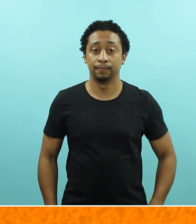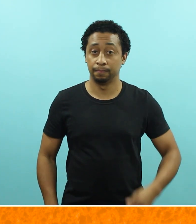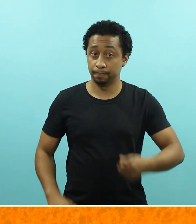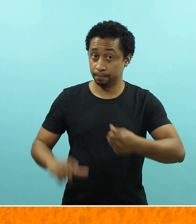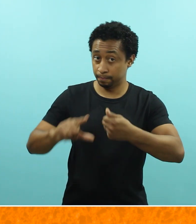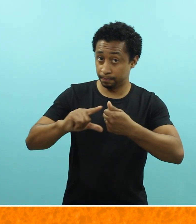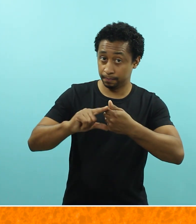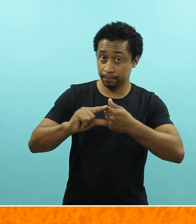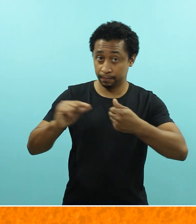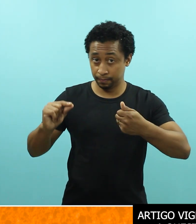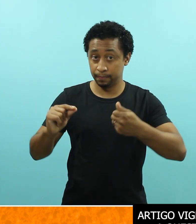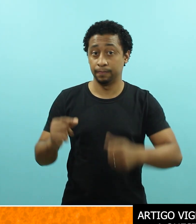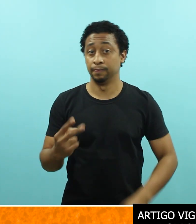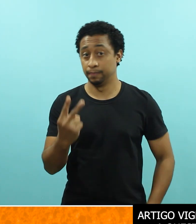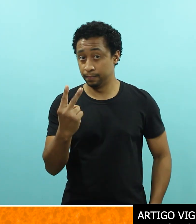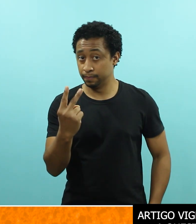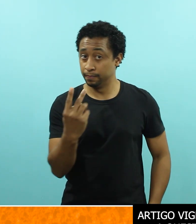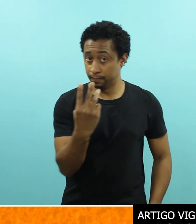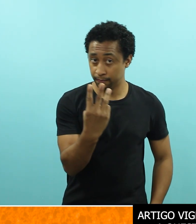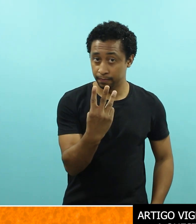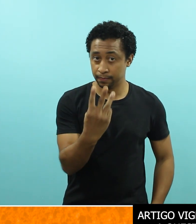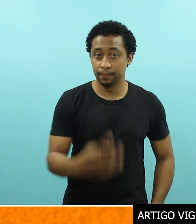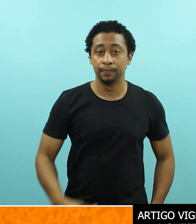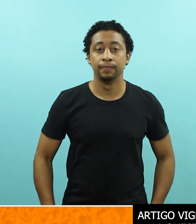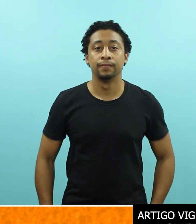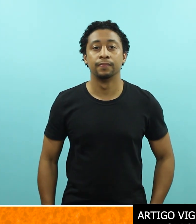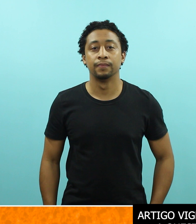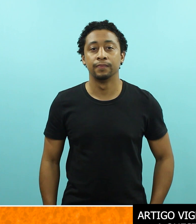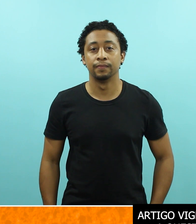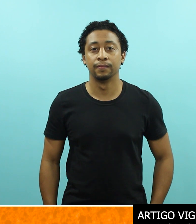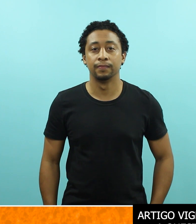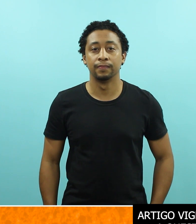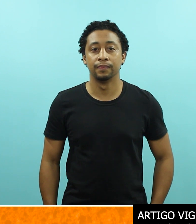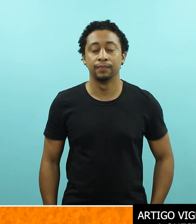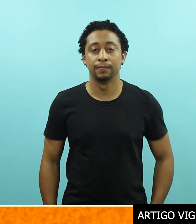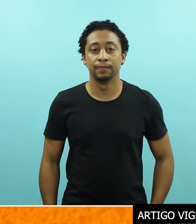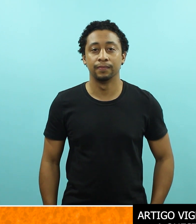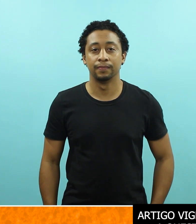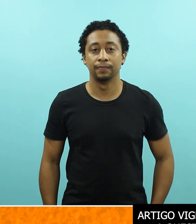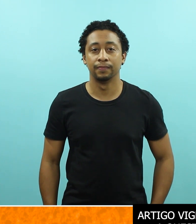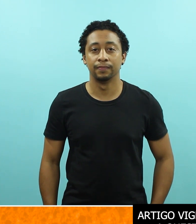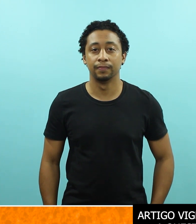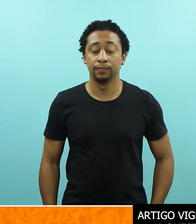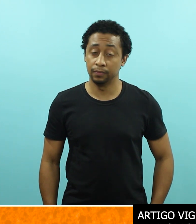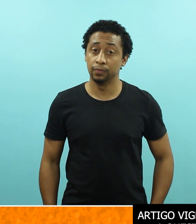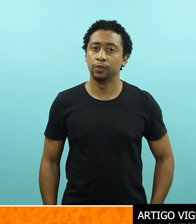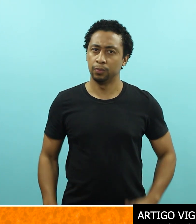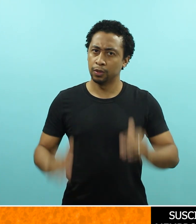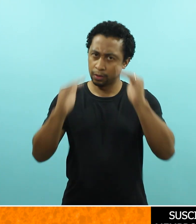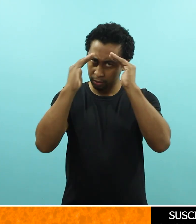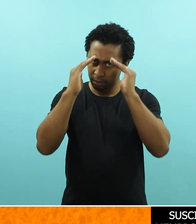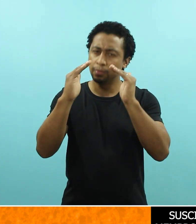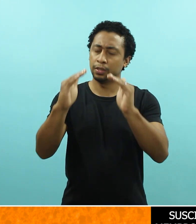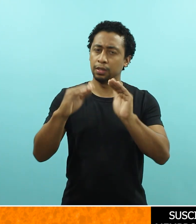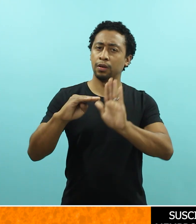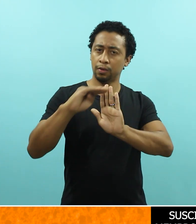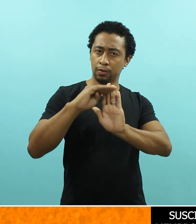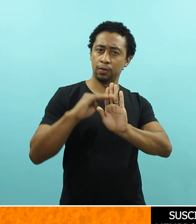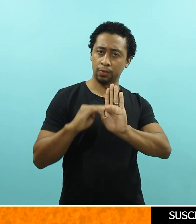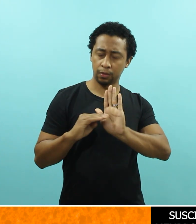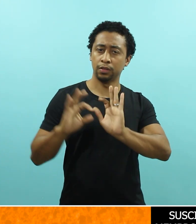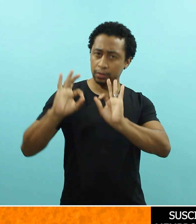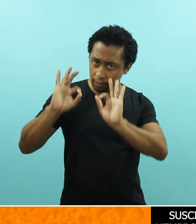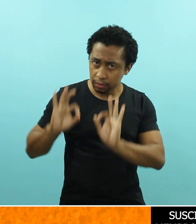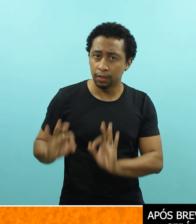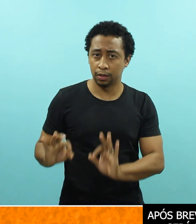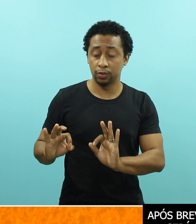Artigo 23º. A questão de ordem suscitada por